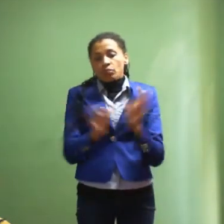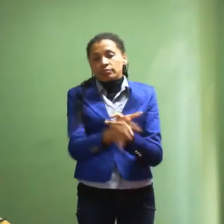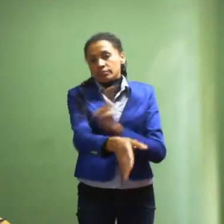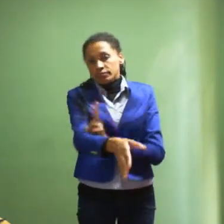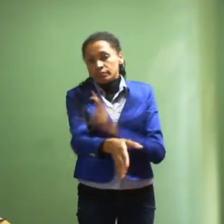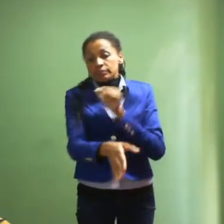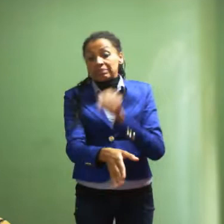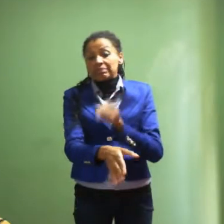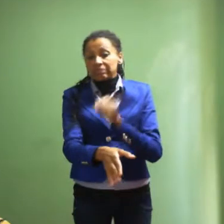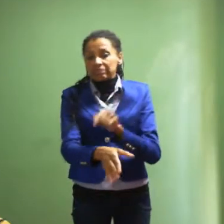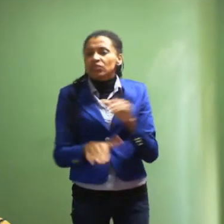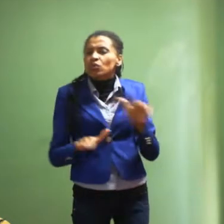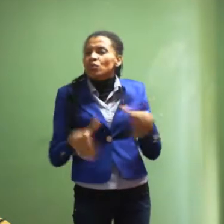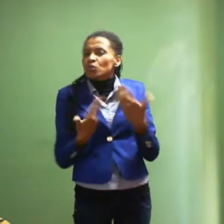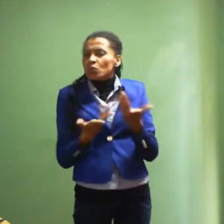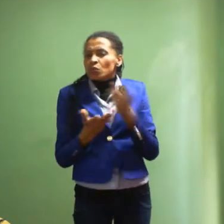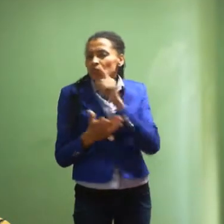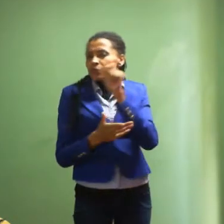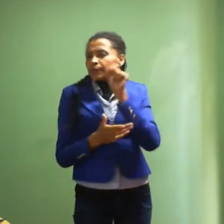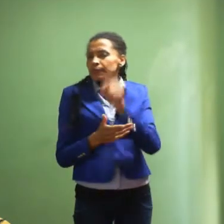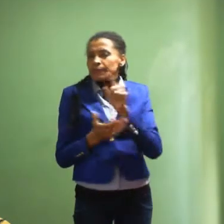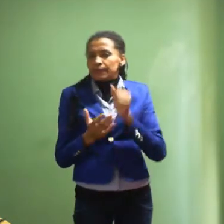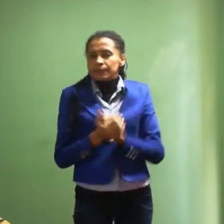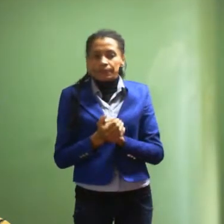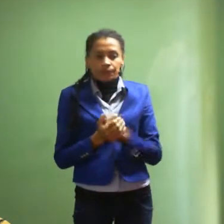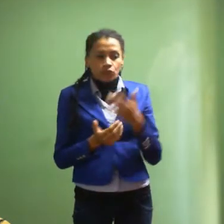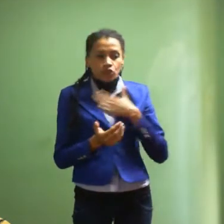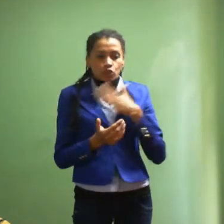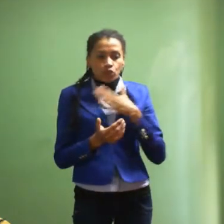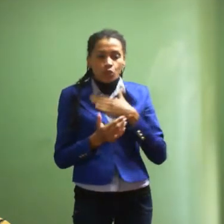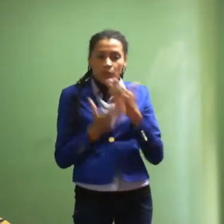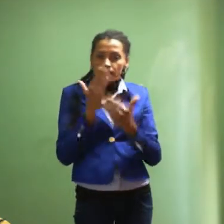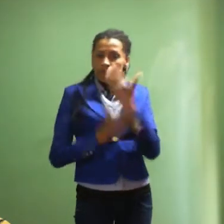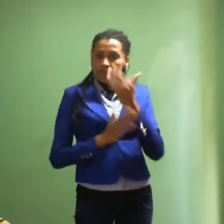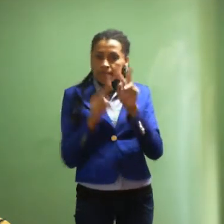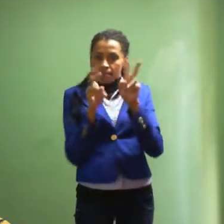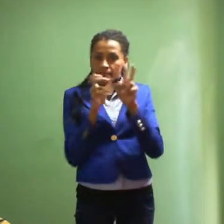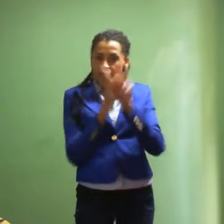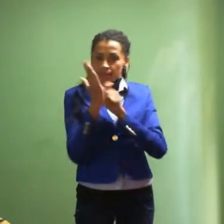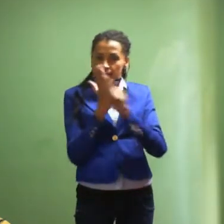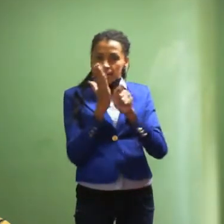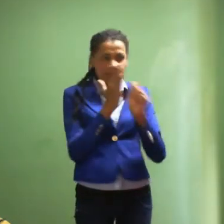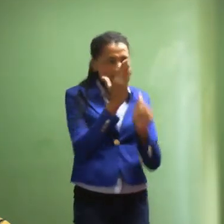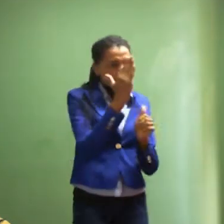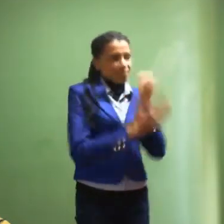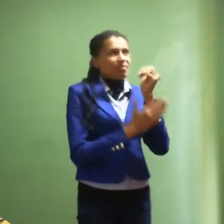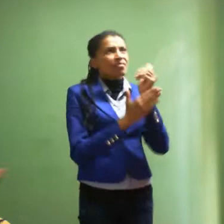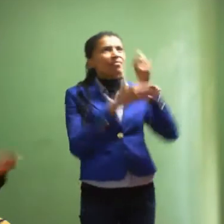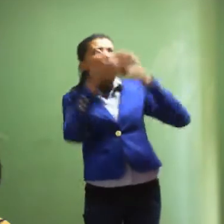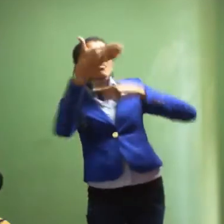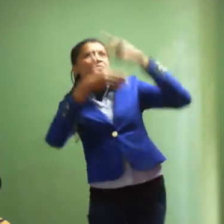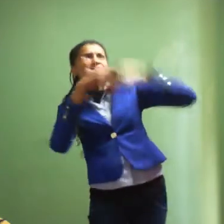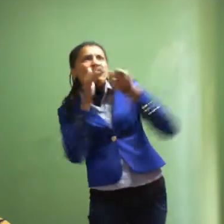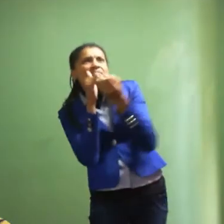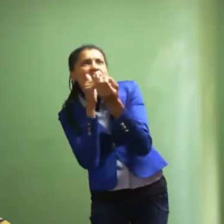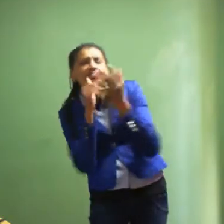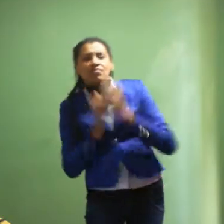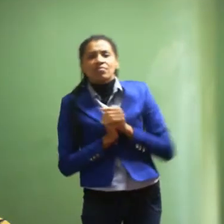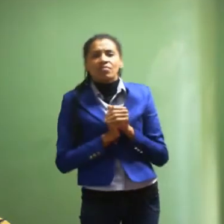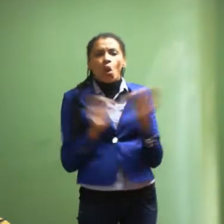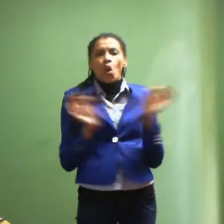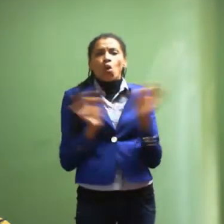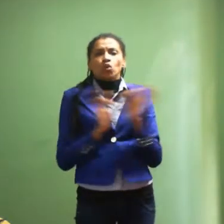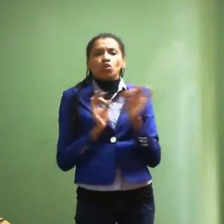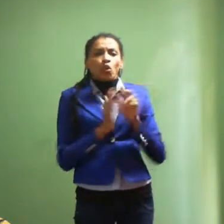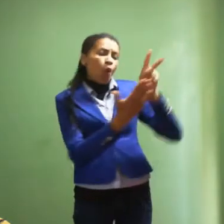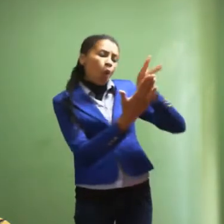bastante importante, es cómo involucra la lengua escrita el docente, cómo se lee antes de llegar al